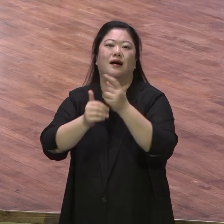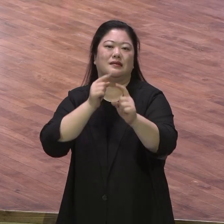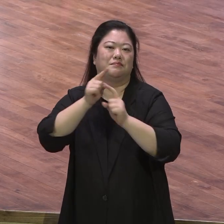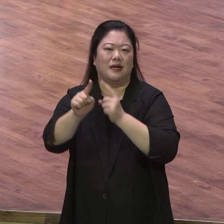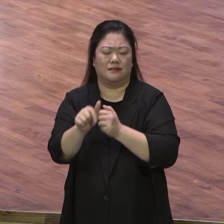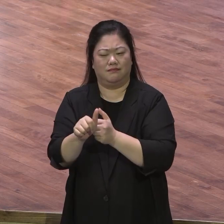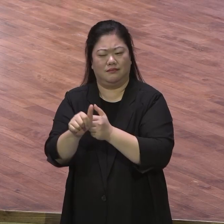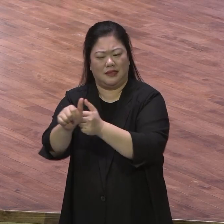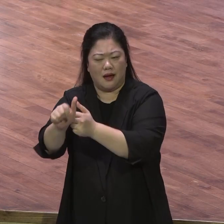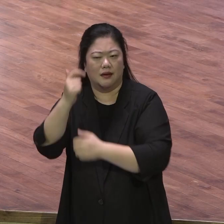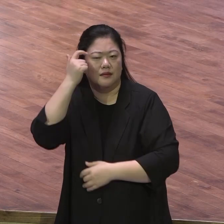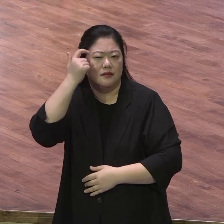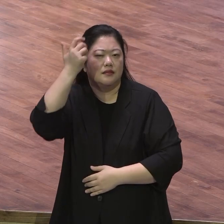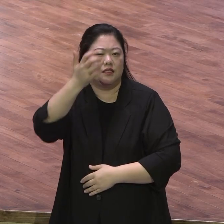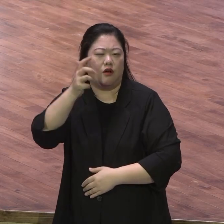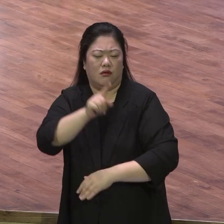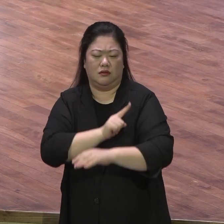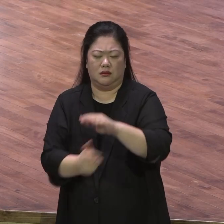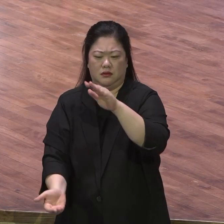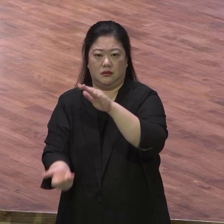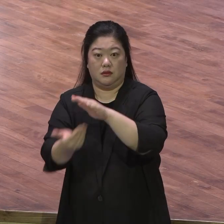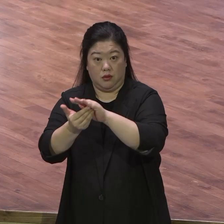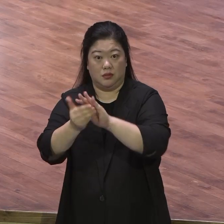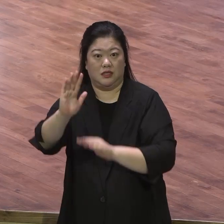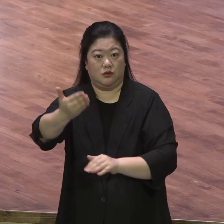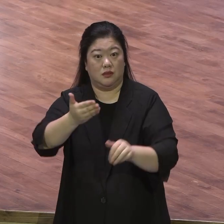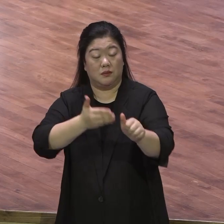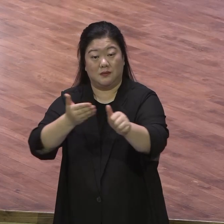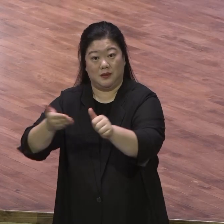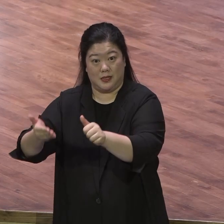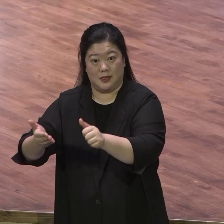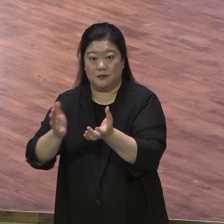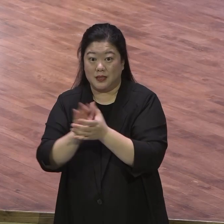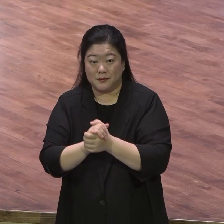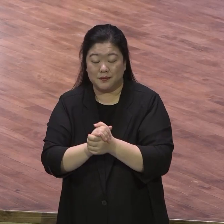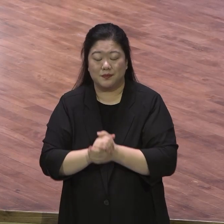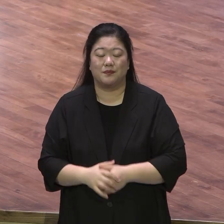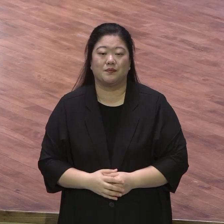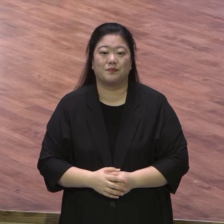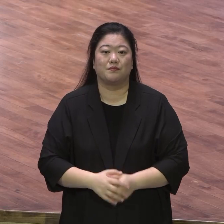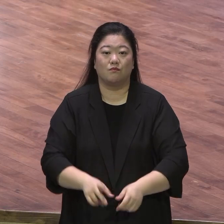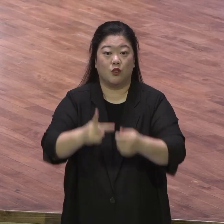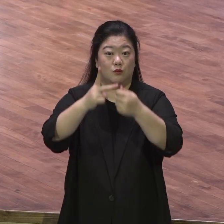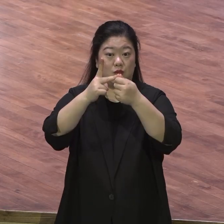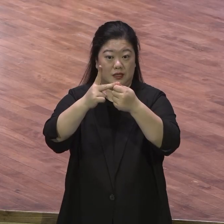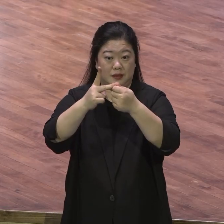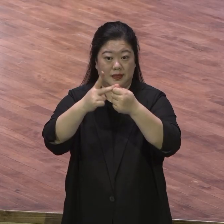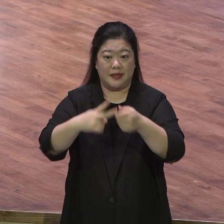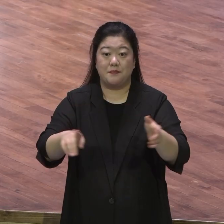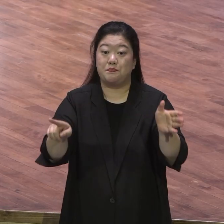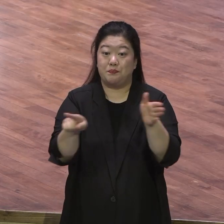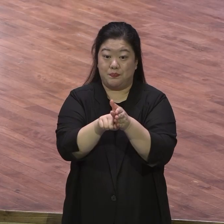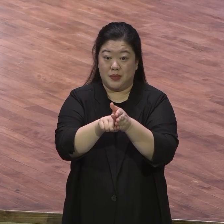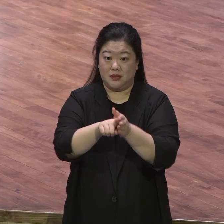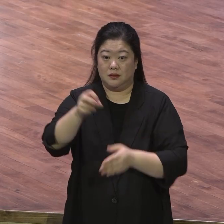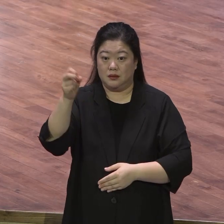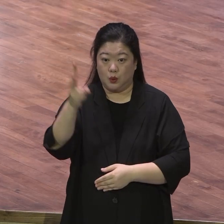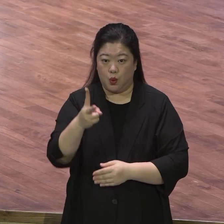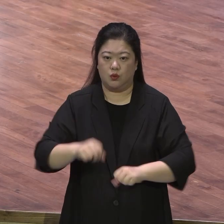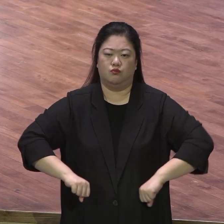사는 영직 서밋들이 되기를 제모로 축복합니다 두 번째로 믿고 순종하는 은약의 예생입니다